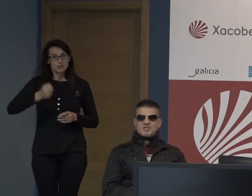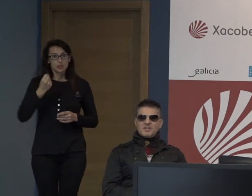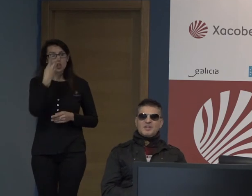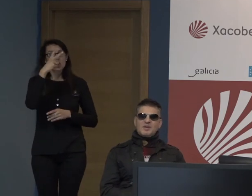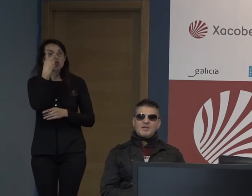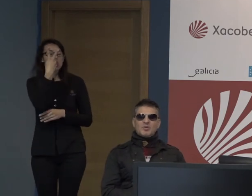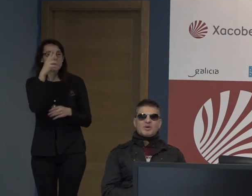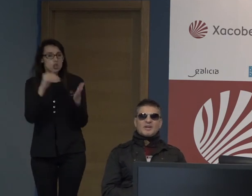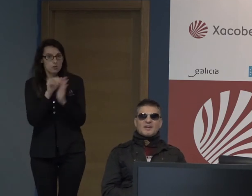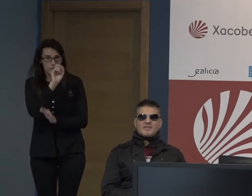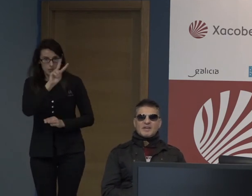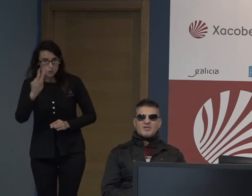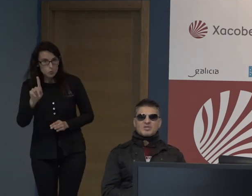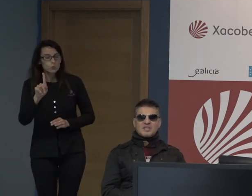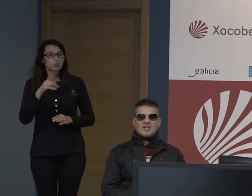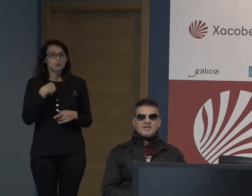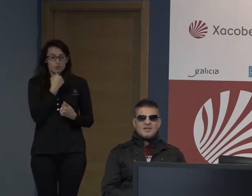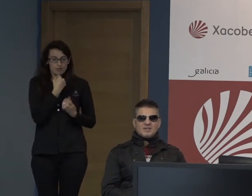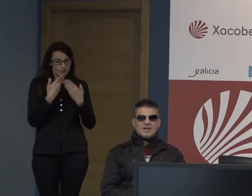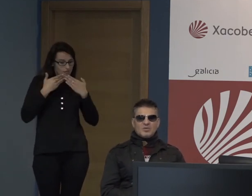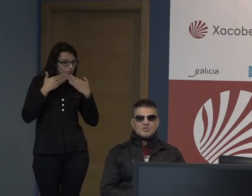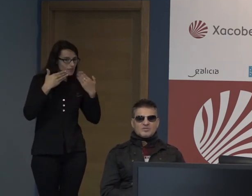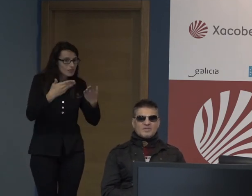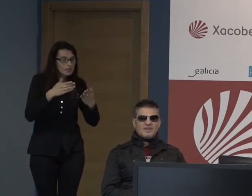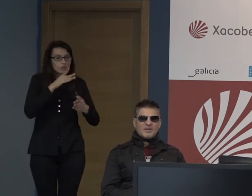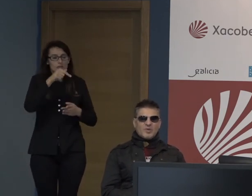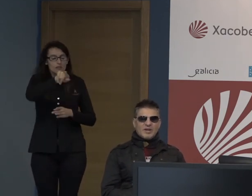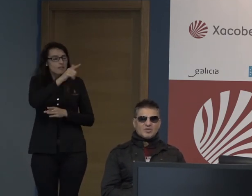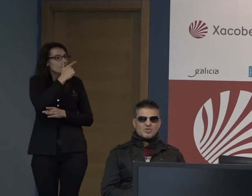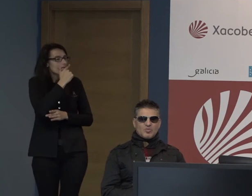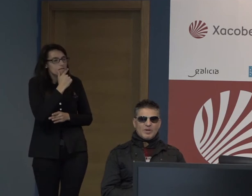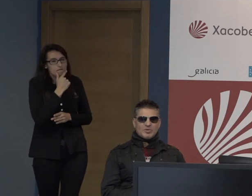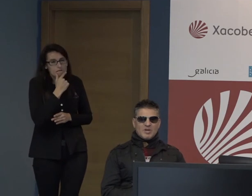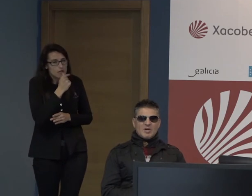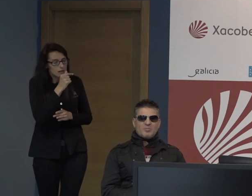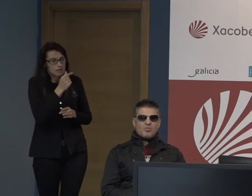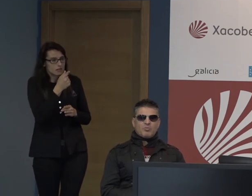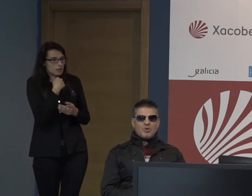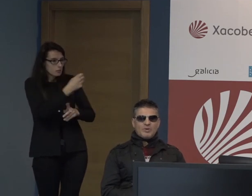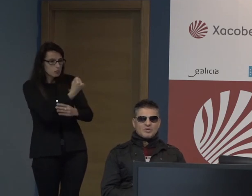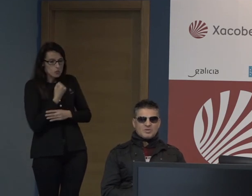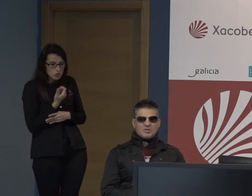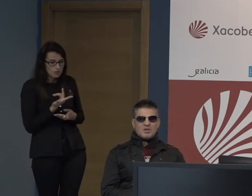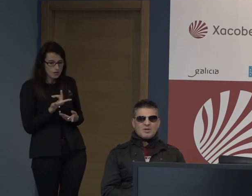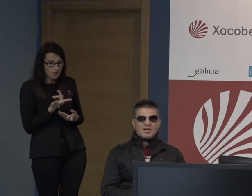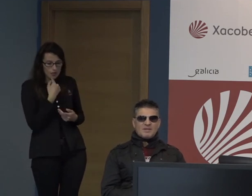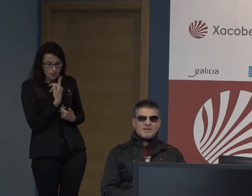2021, eso es. Y bueno, hay que agradecer que ellos están ahí dándonos facilidades para que nosotros podamos por lo